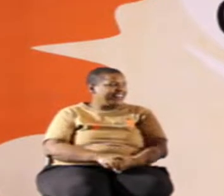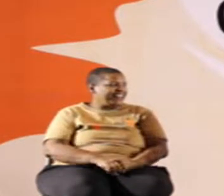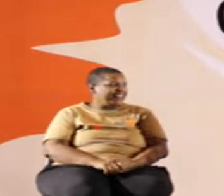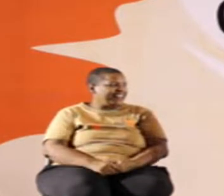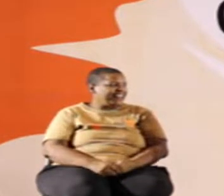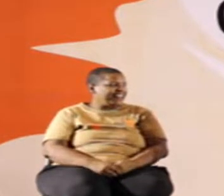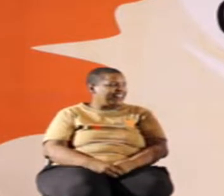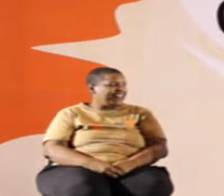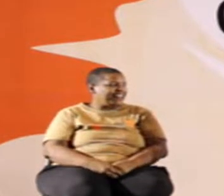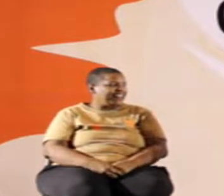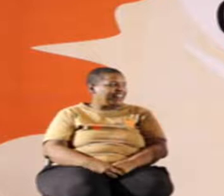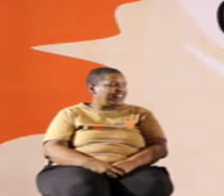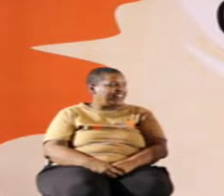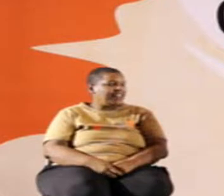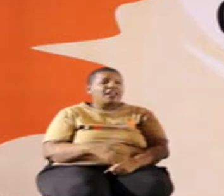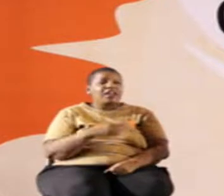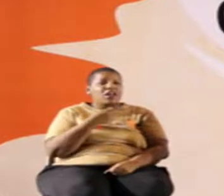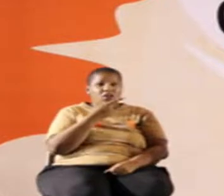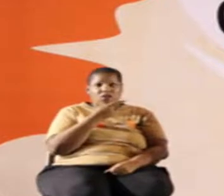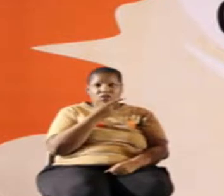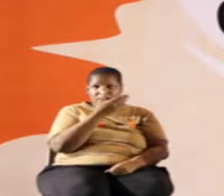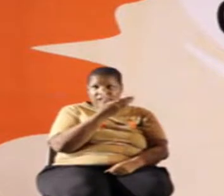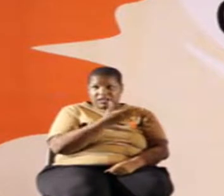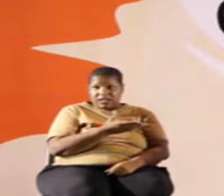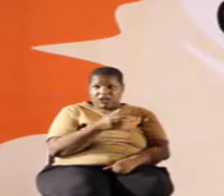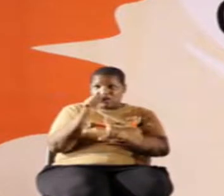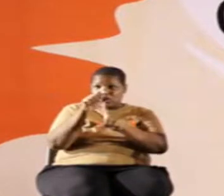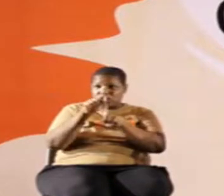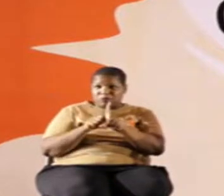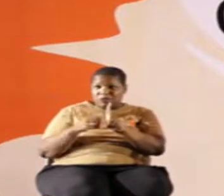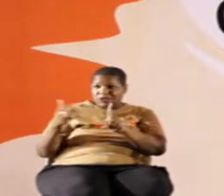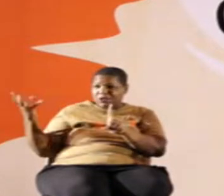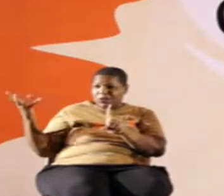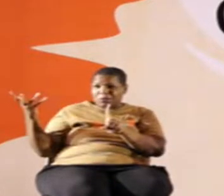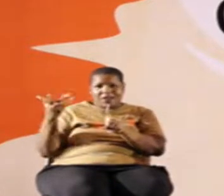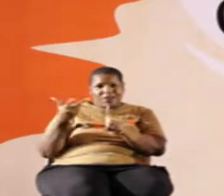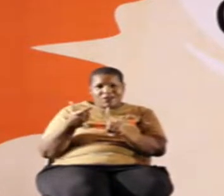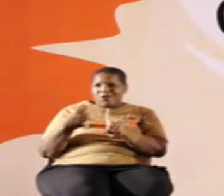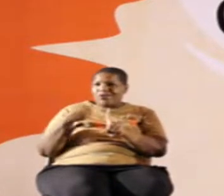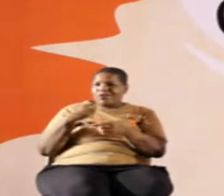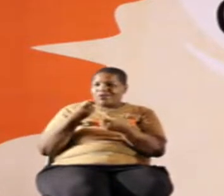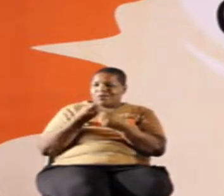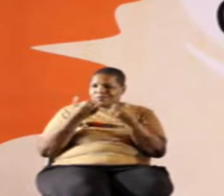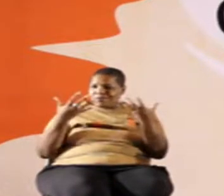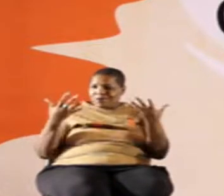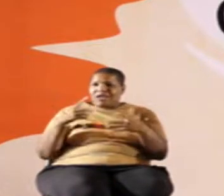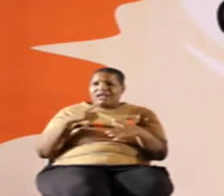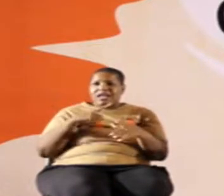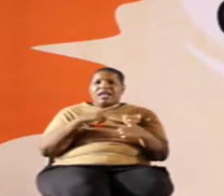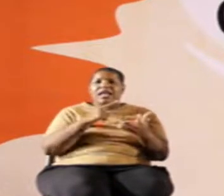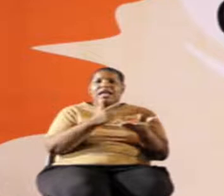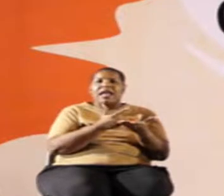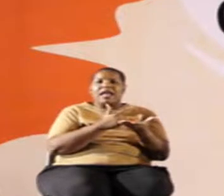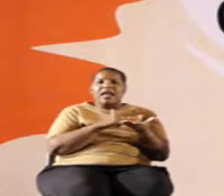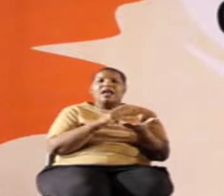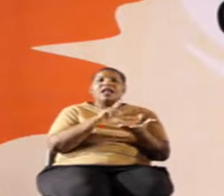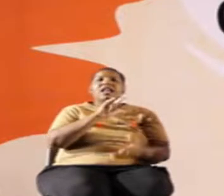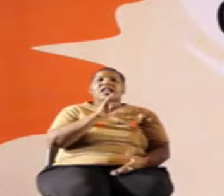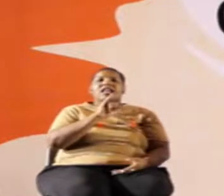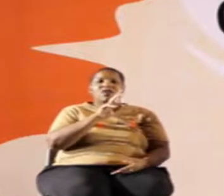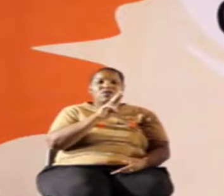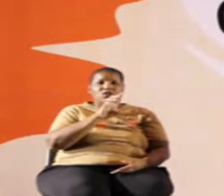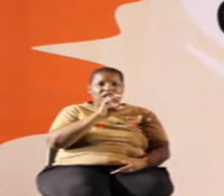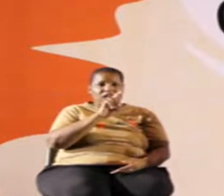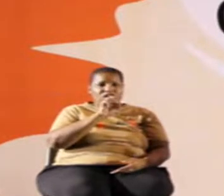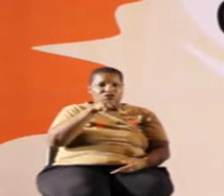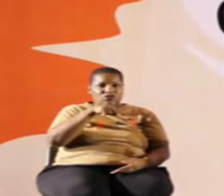Como eu falei, né, desse mês que está sendo glorioso e começou com o lançamento do livro do Edson Cardoso,